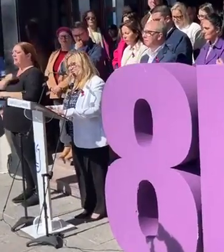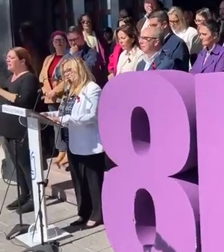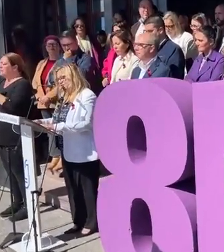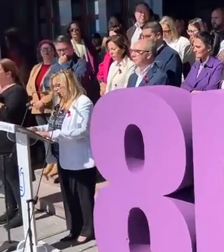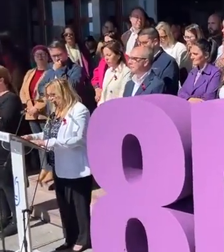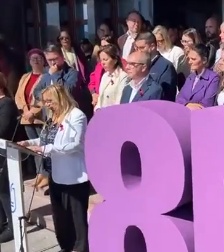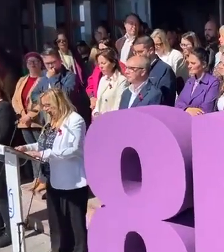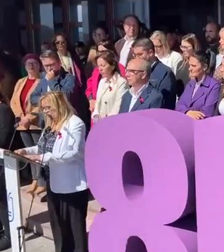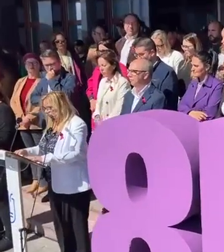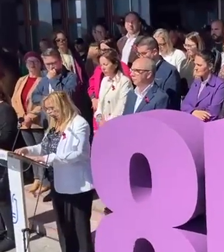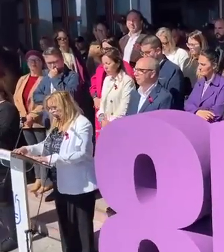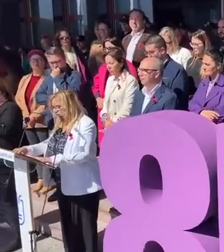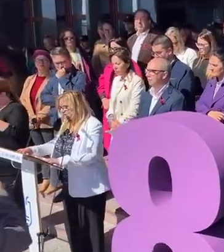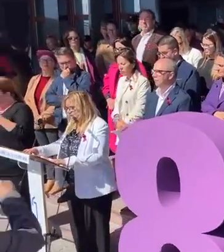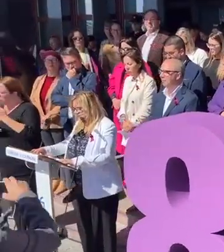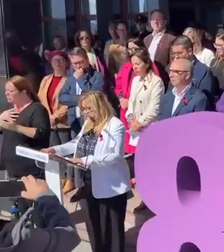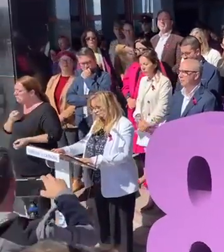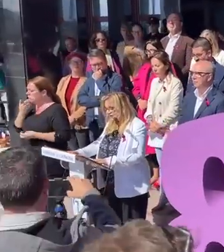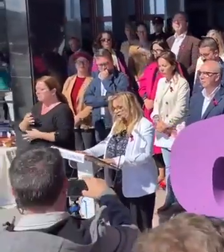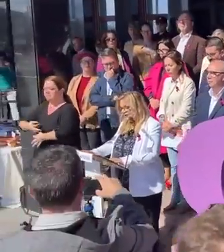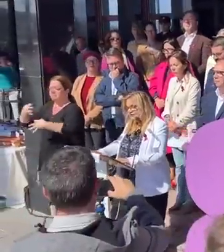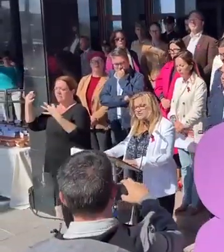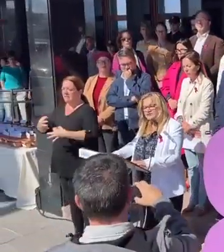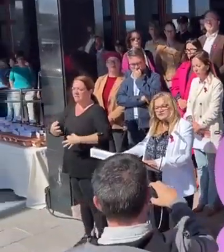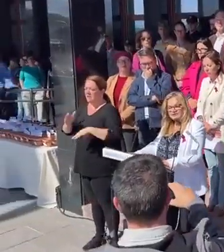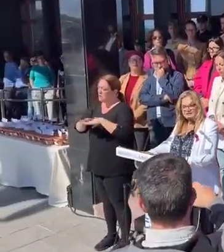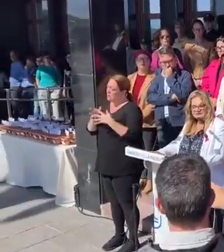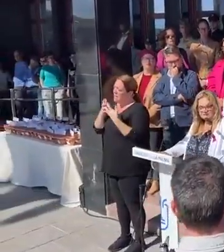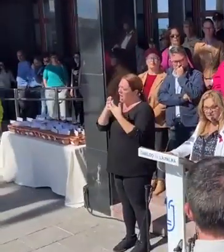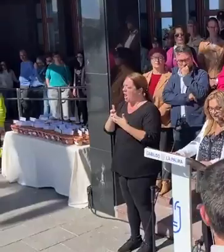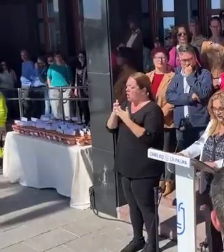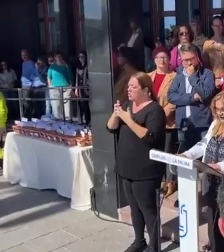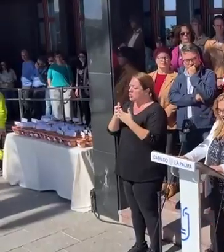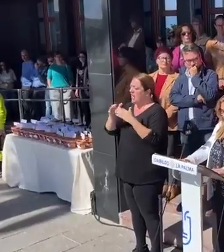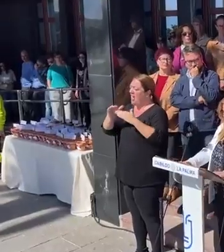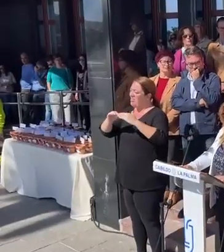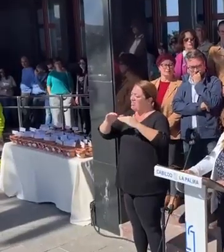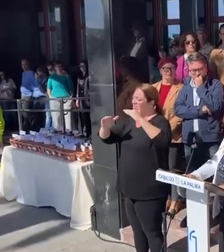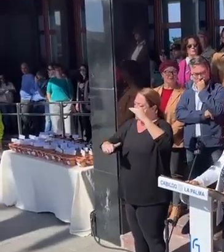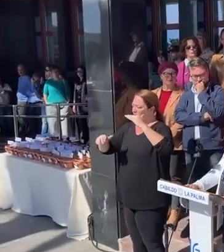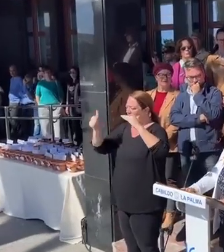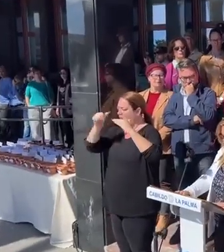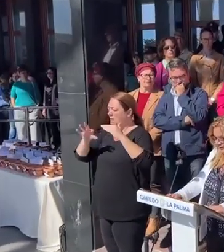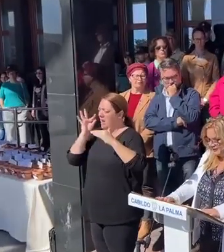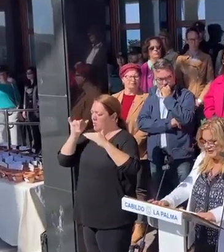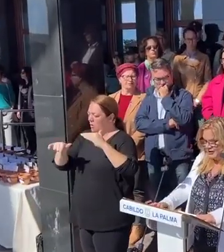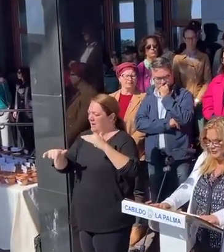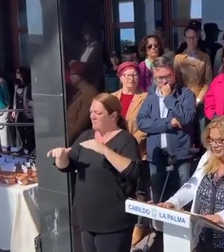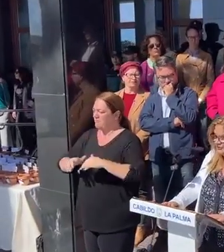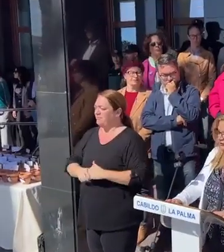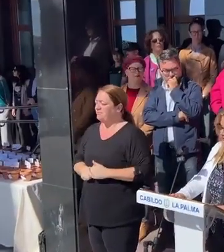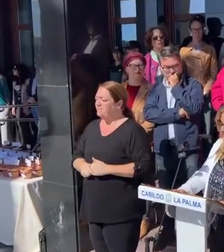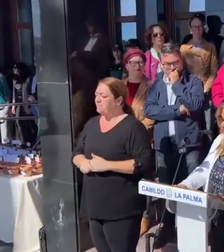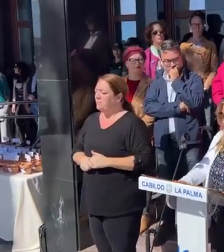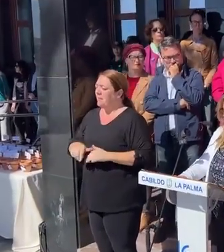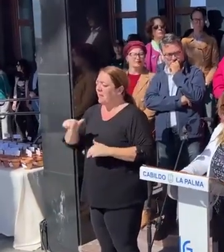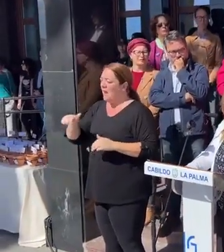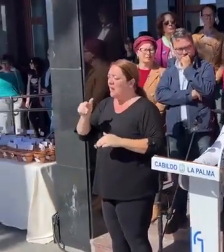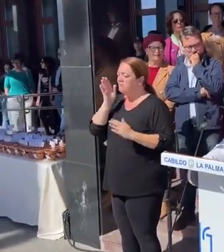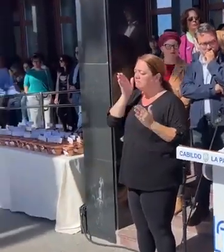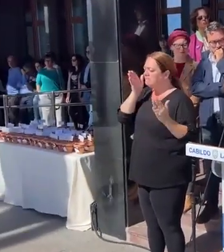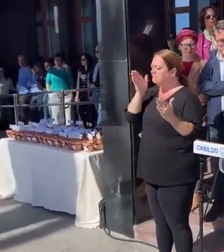medidas y compromisos, expresa su firme determinación en la lucha contra las desigualdades entre mujeres y hombres, poniendo el